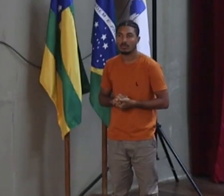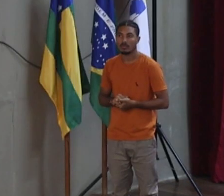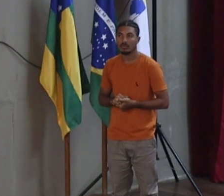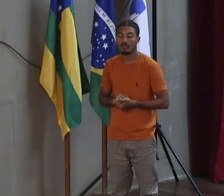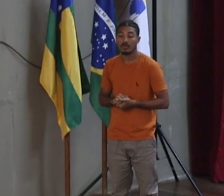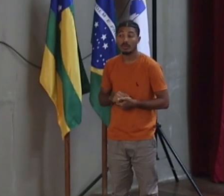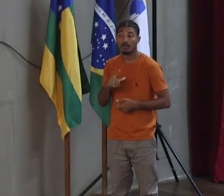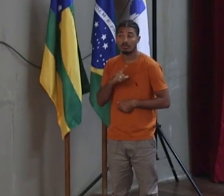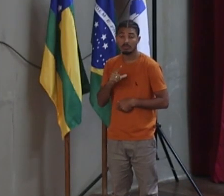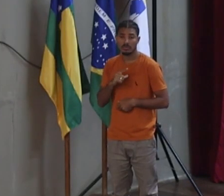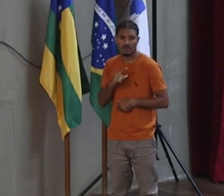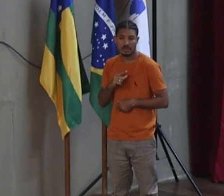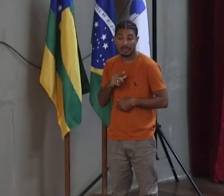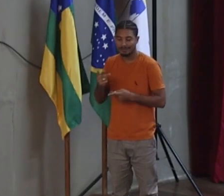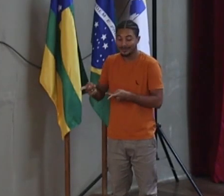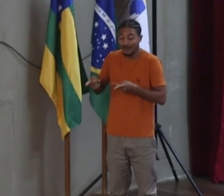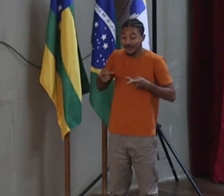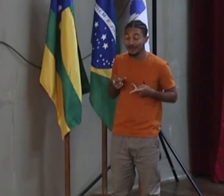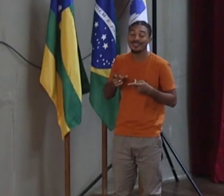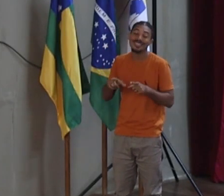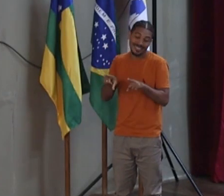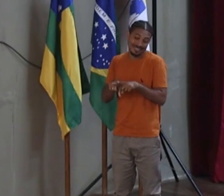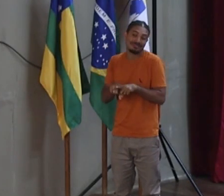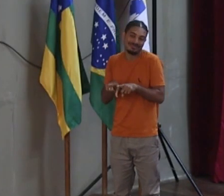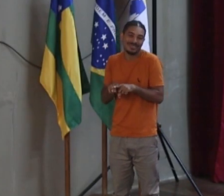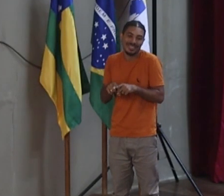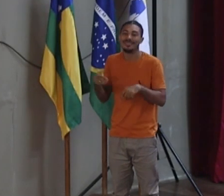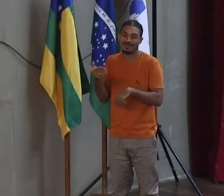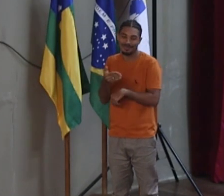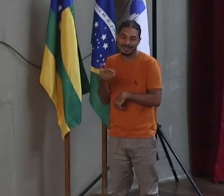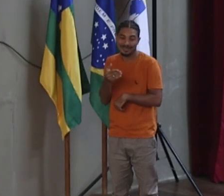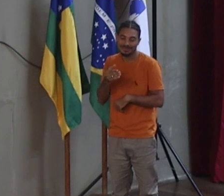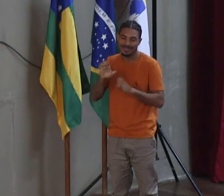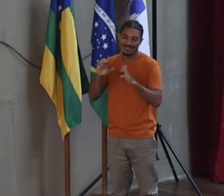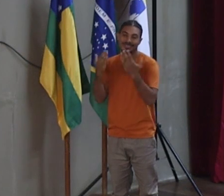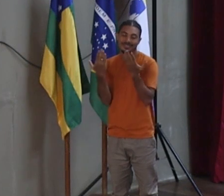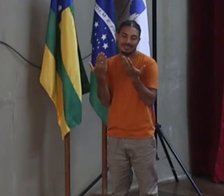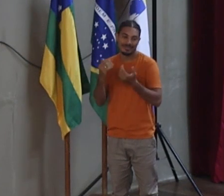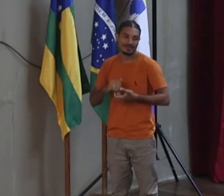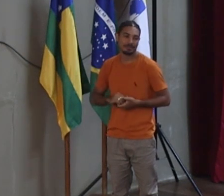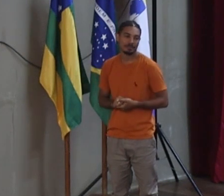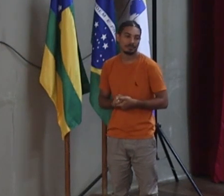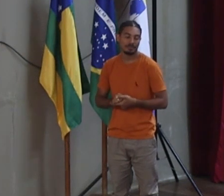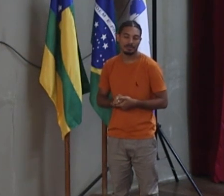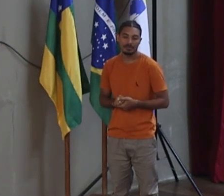E tínhamos que nos convidar também para fazer parte dos eventos.